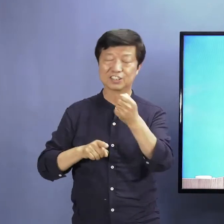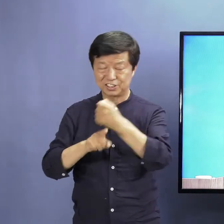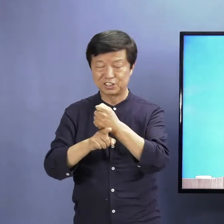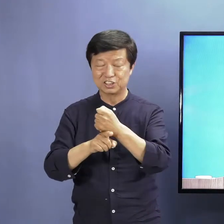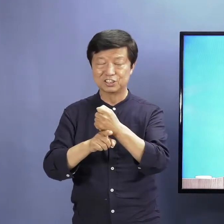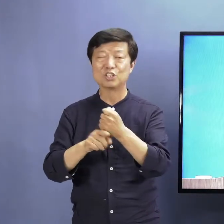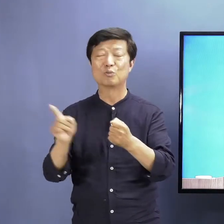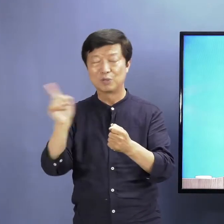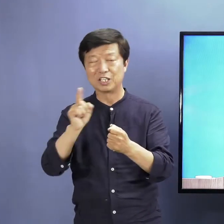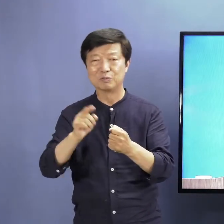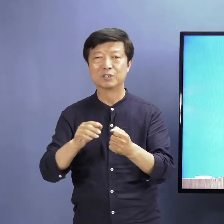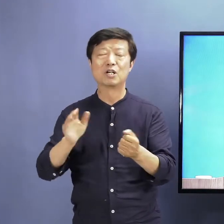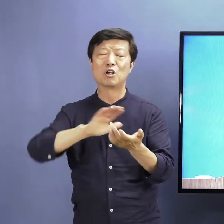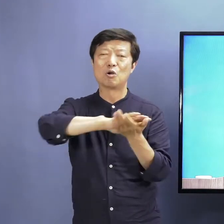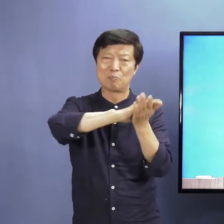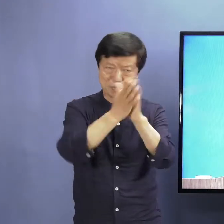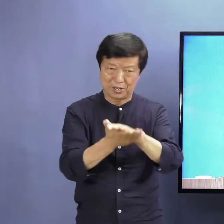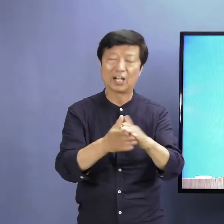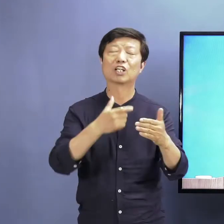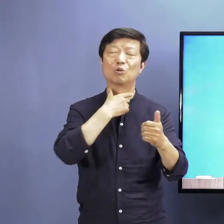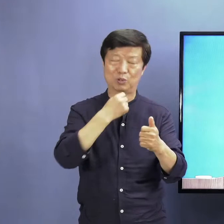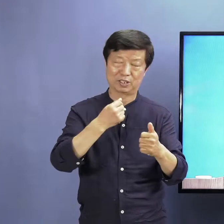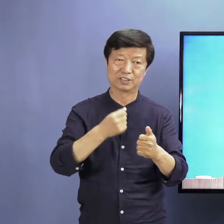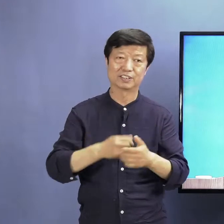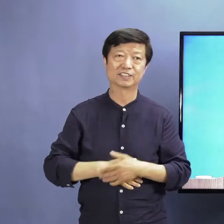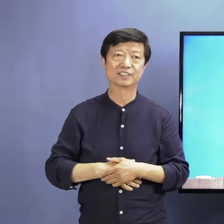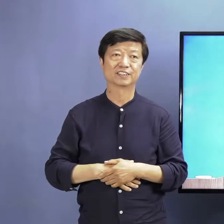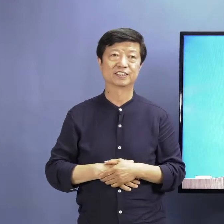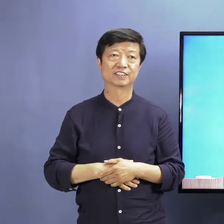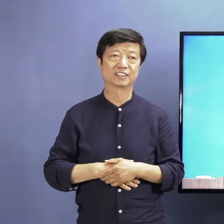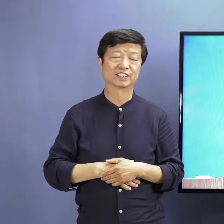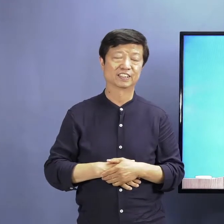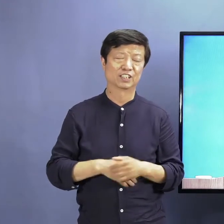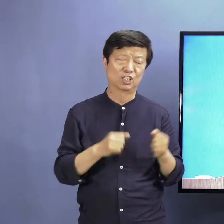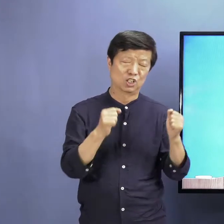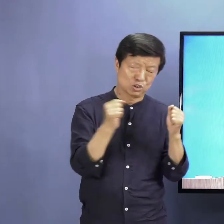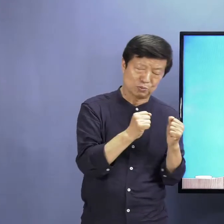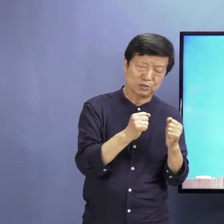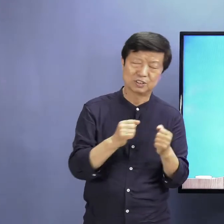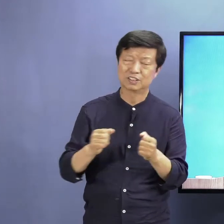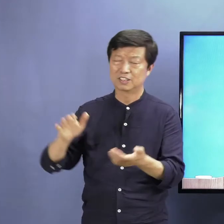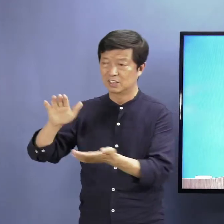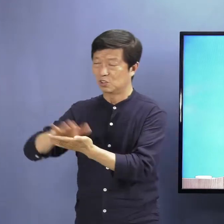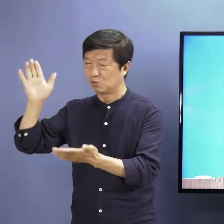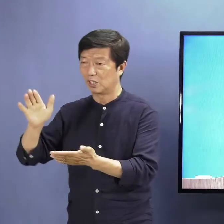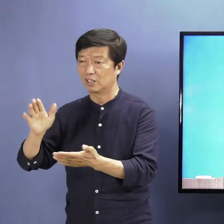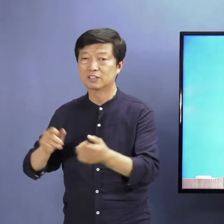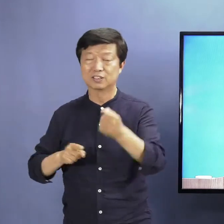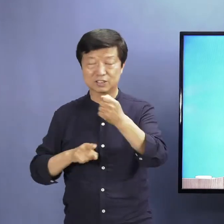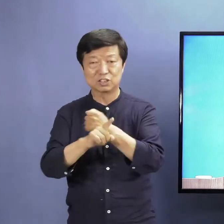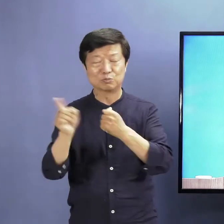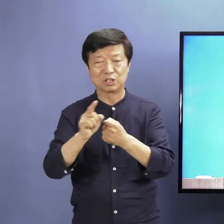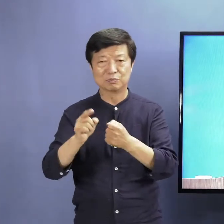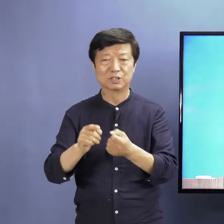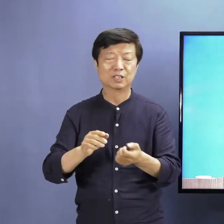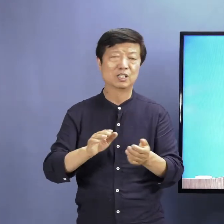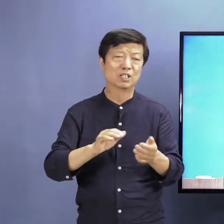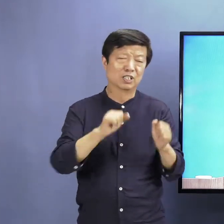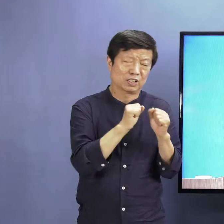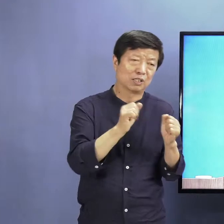변하라는 이야기죠. 그렇죠? 차든지 뜨겁든지 무슨 얘기예요? 뜨거우라는 이야기죠. 차란 얘기가 아니라.